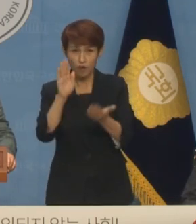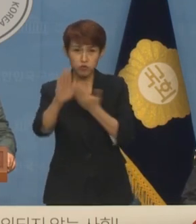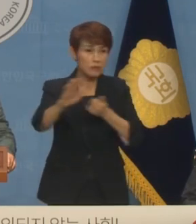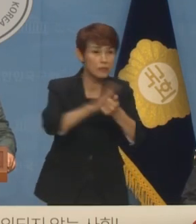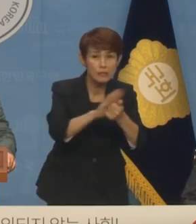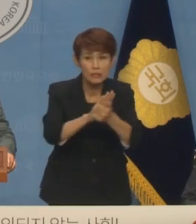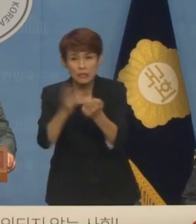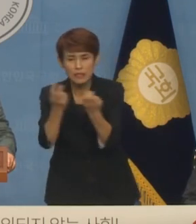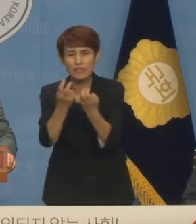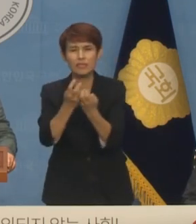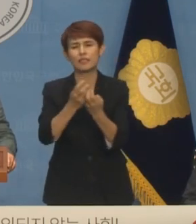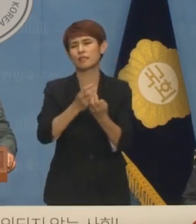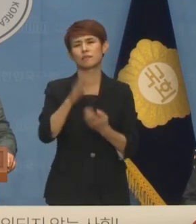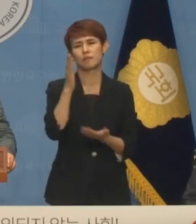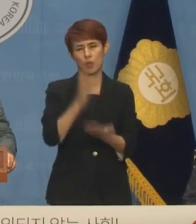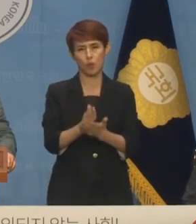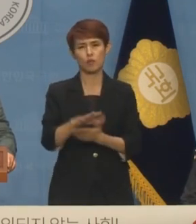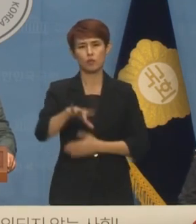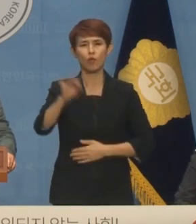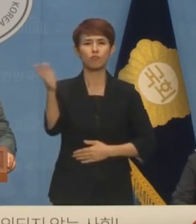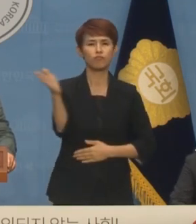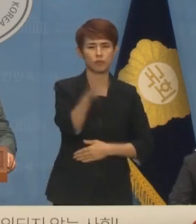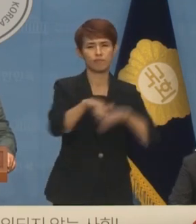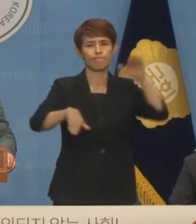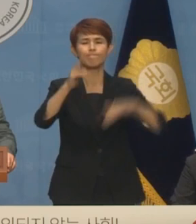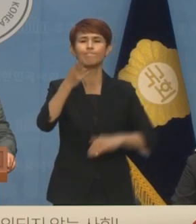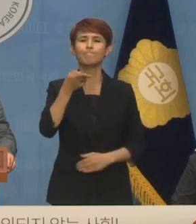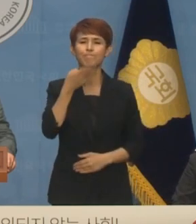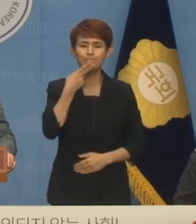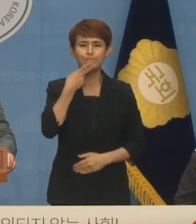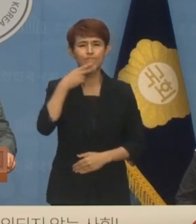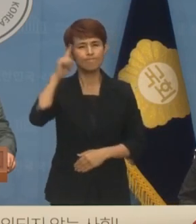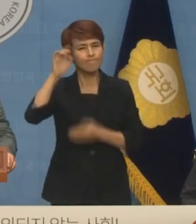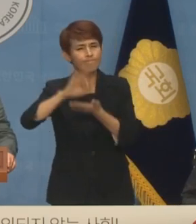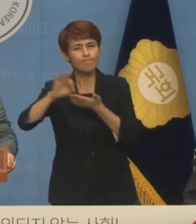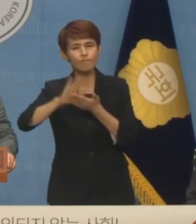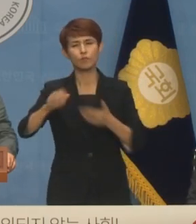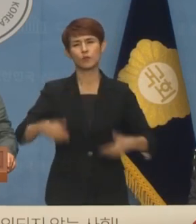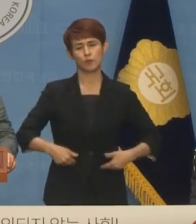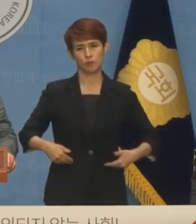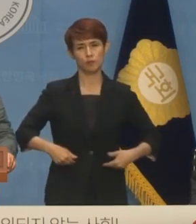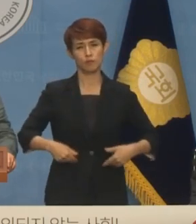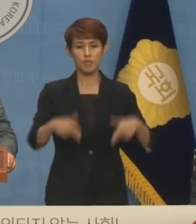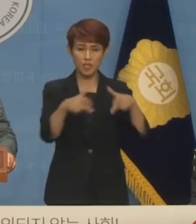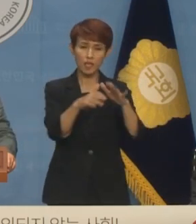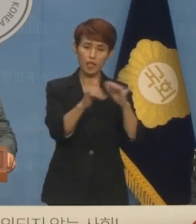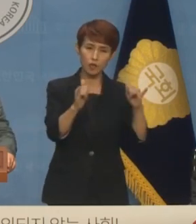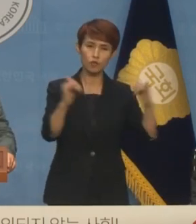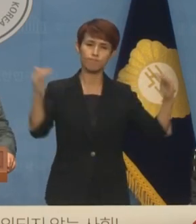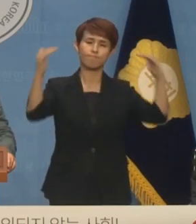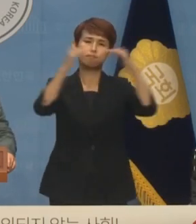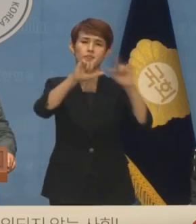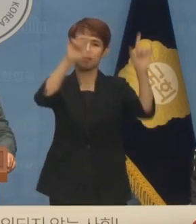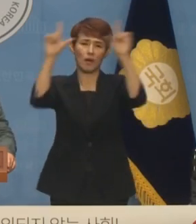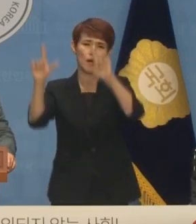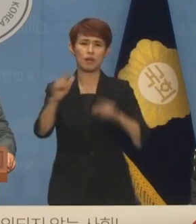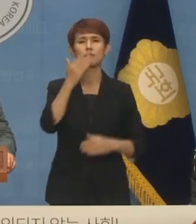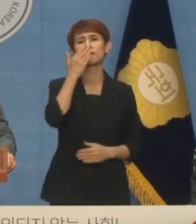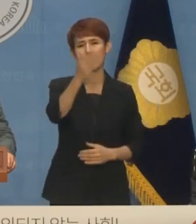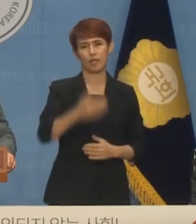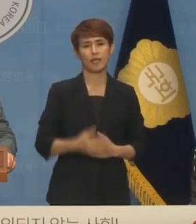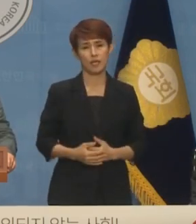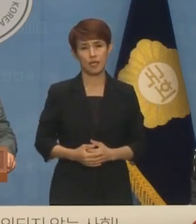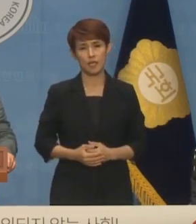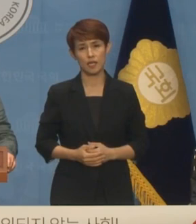누구도 소외되지 않는 혹은 차별받지 않도록 고려한다면 장애인도 더 평등한 삶을 누릴 수 있을